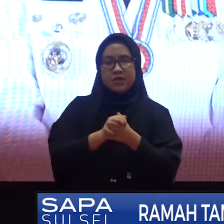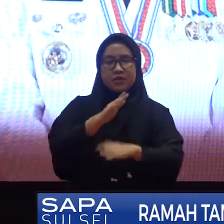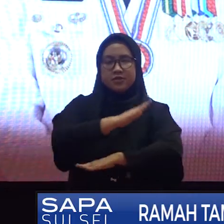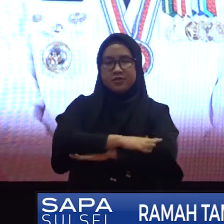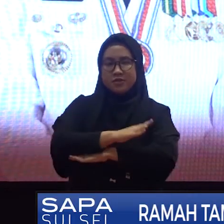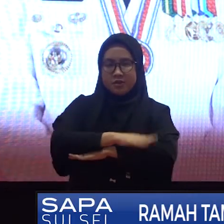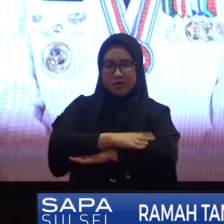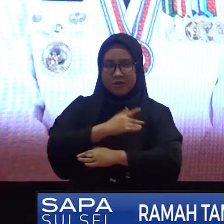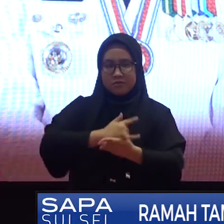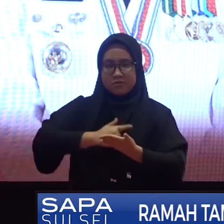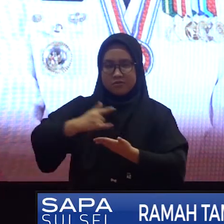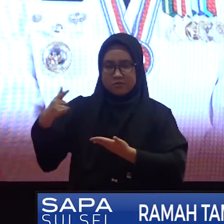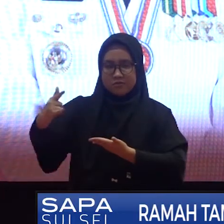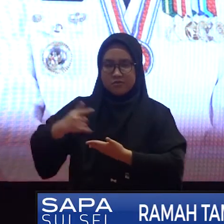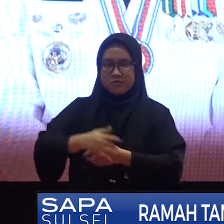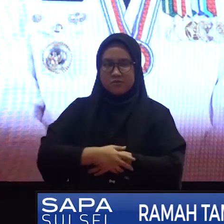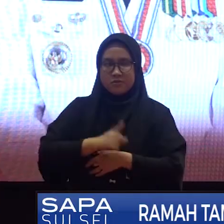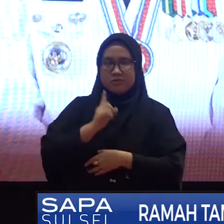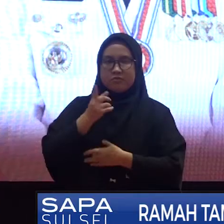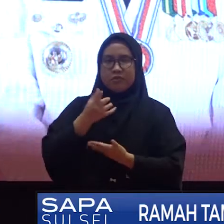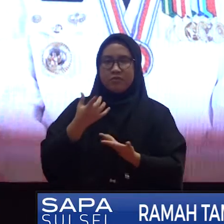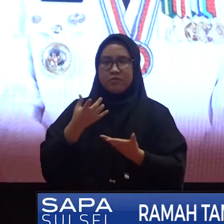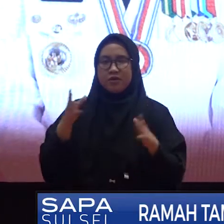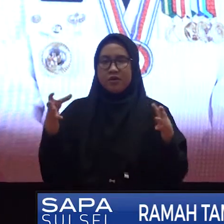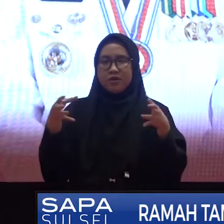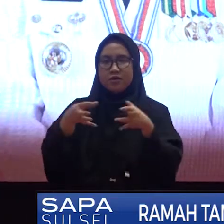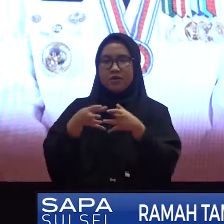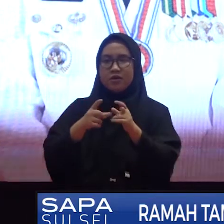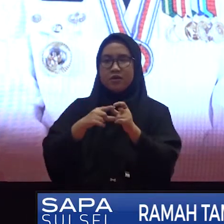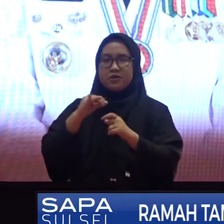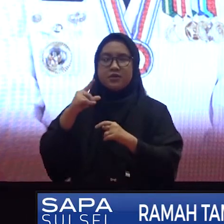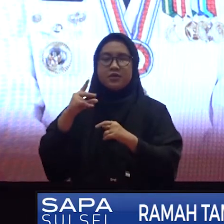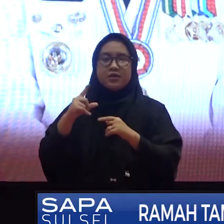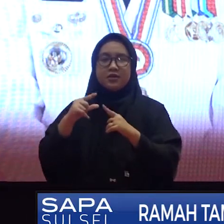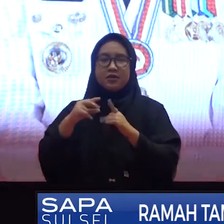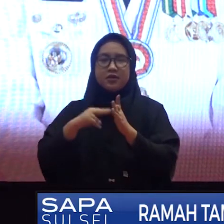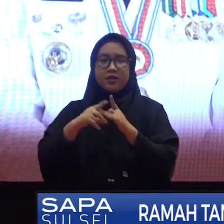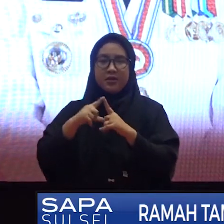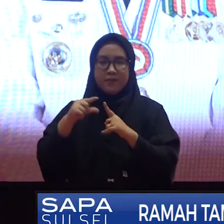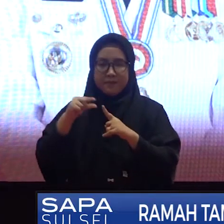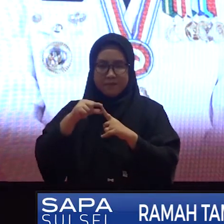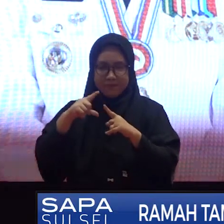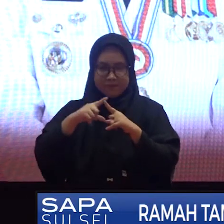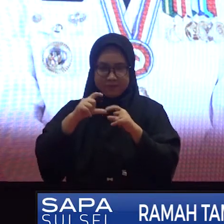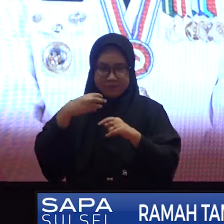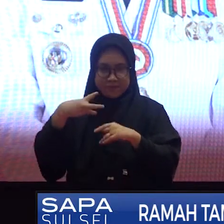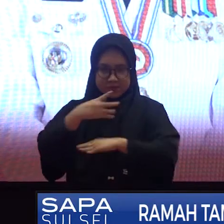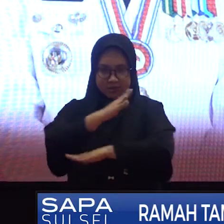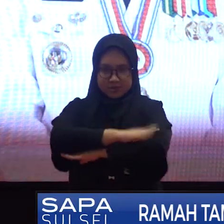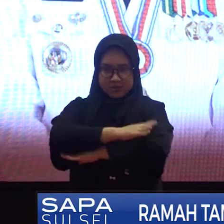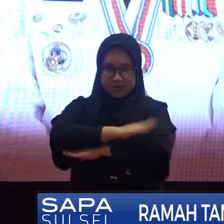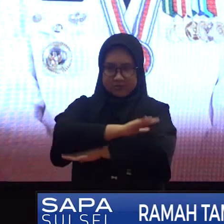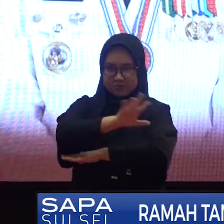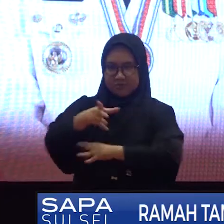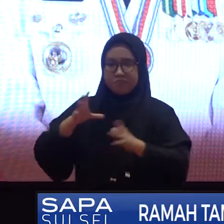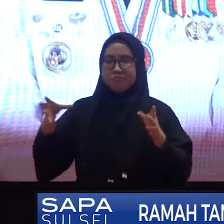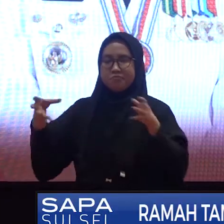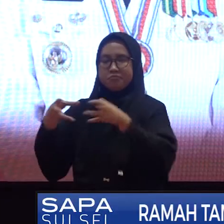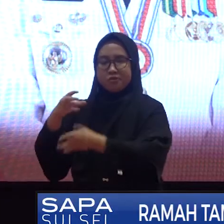terus kenapa karena ada sirik napace yang kita harus jaga jaga kota kita jaga pertumbuhan